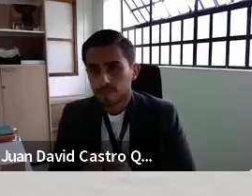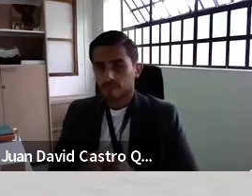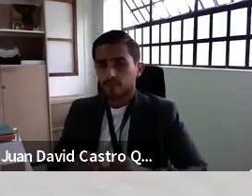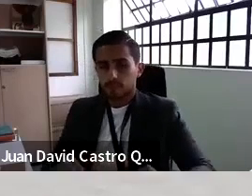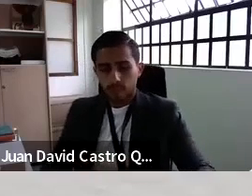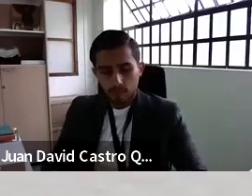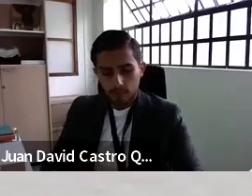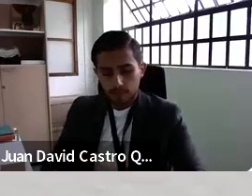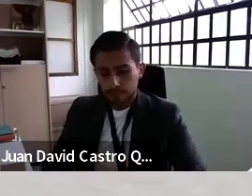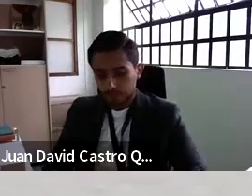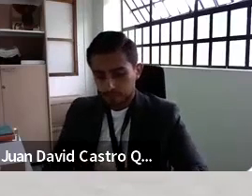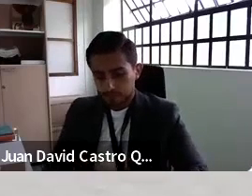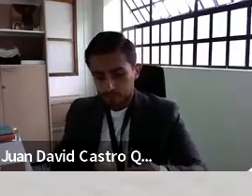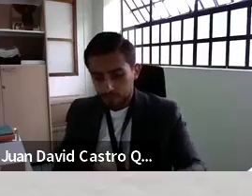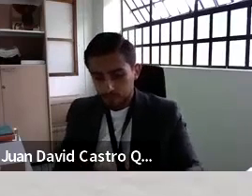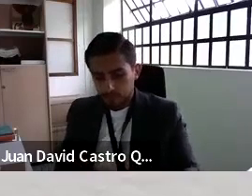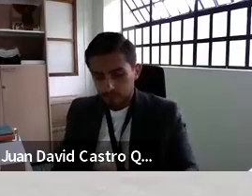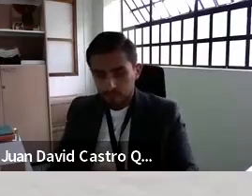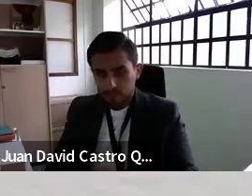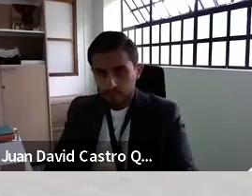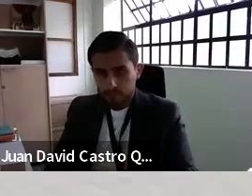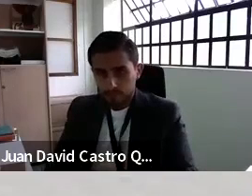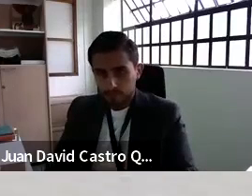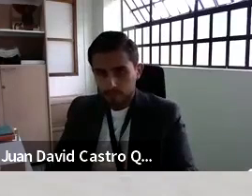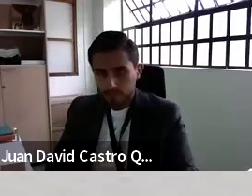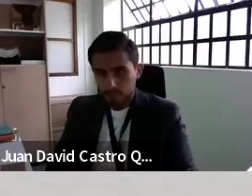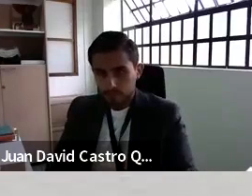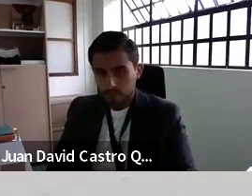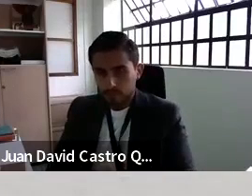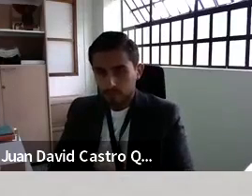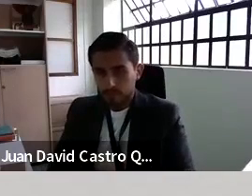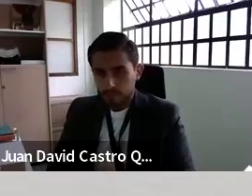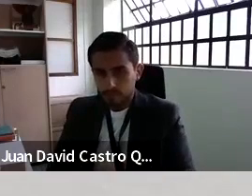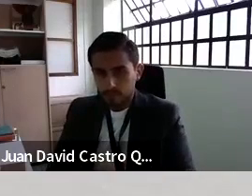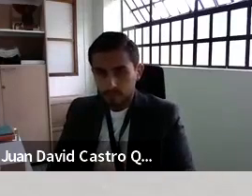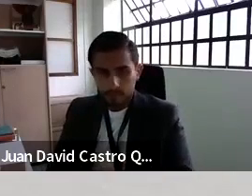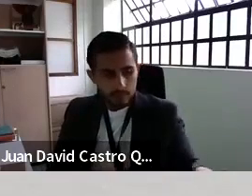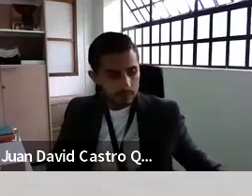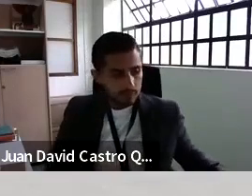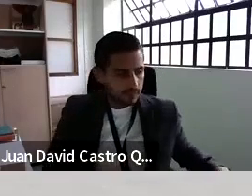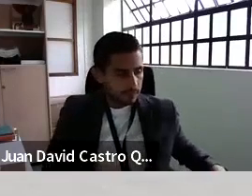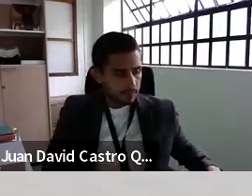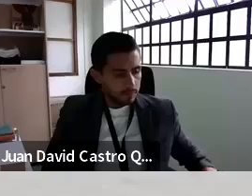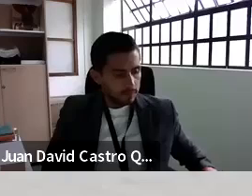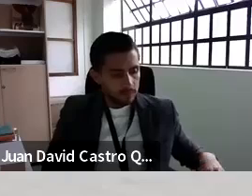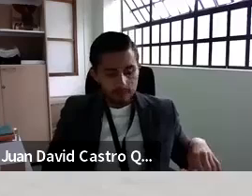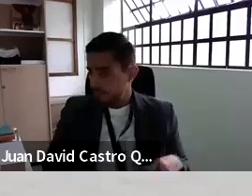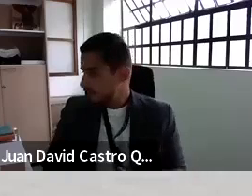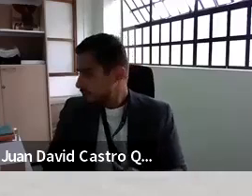jóvenes desarrollar sus propios proyectos de investigación. En 2005, nace la primera propuesta para una política nacional de